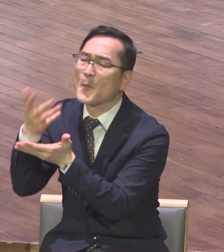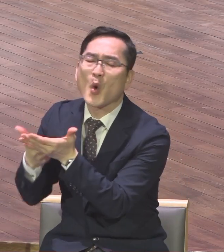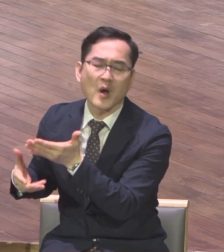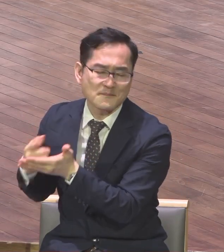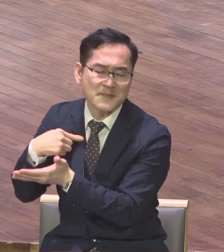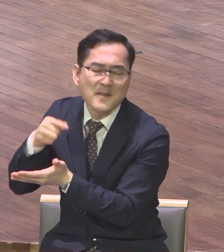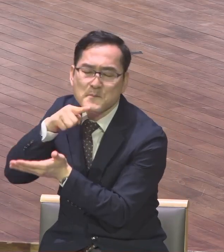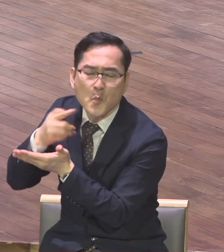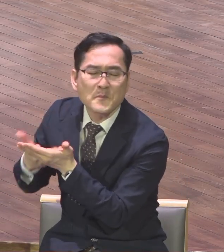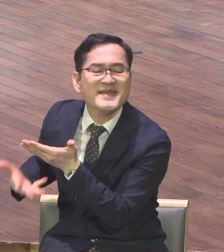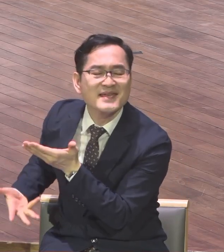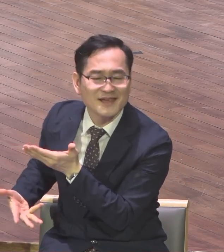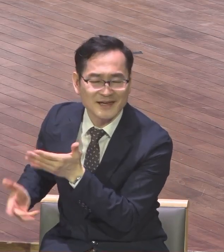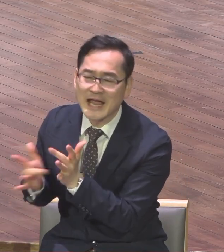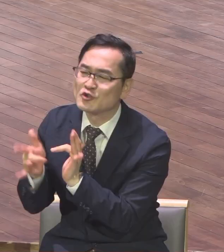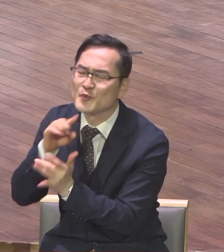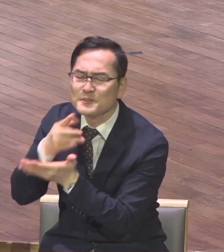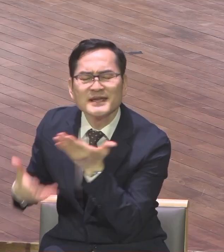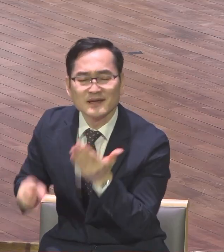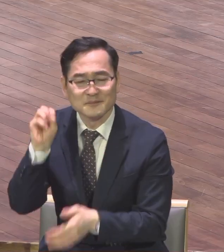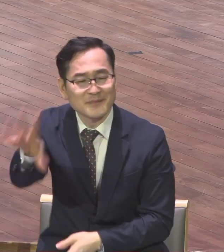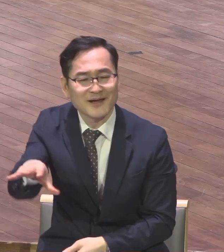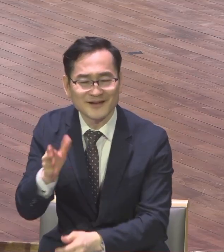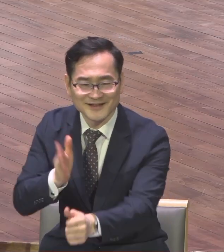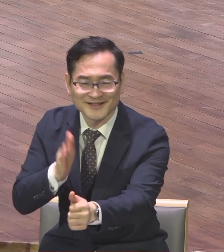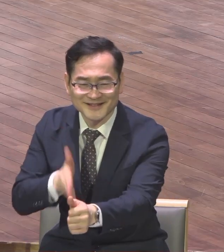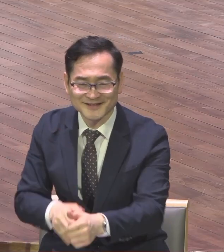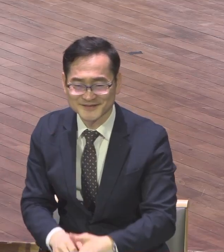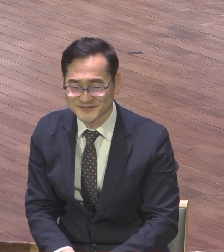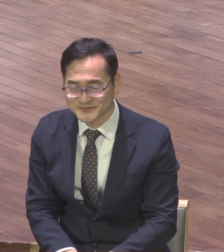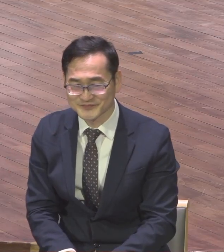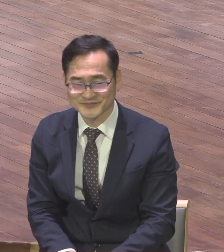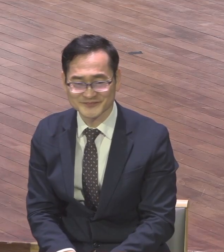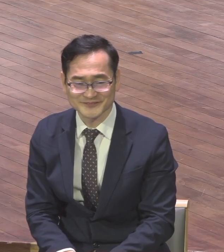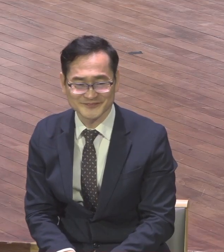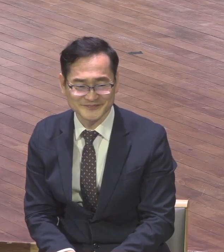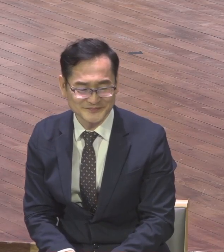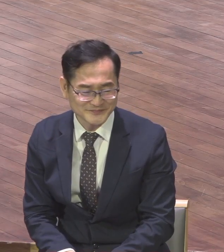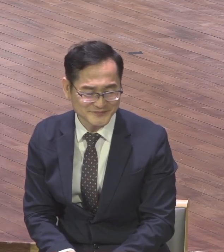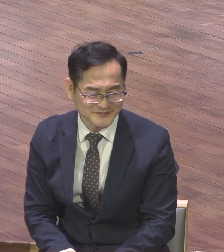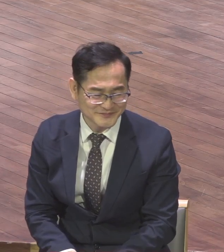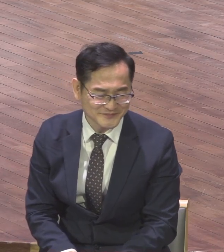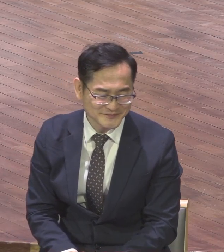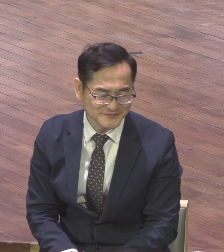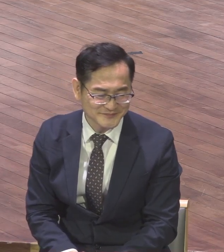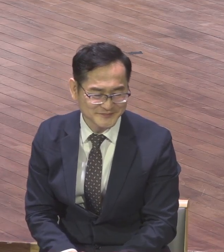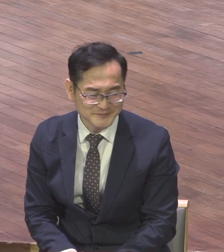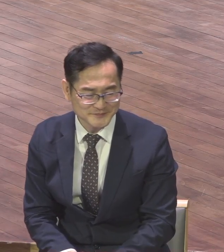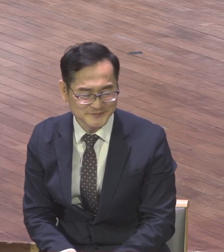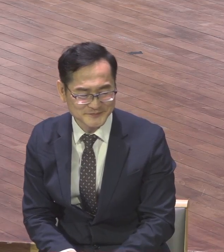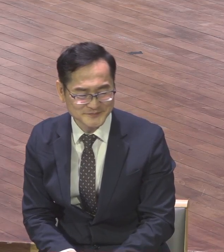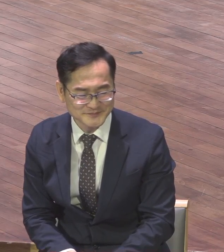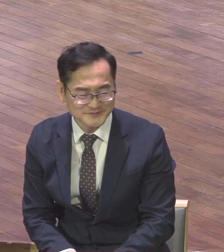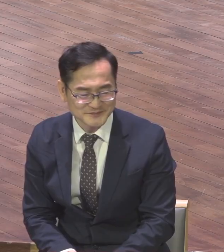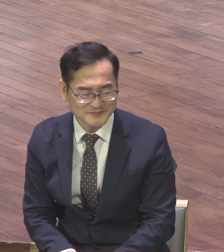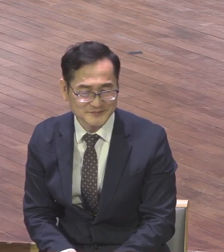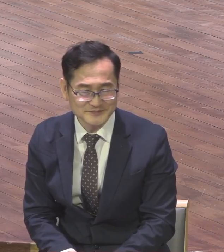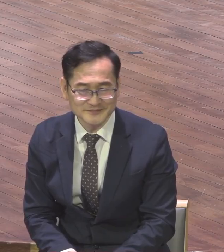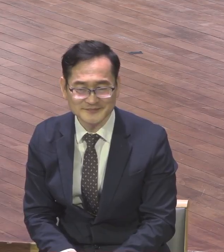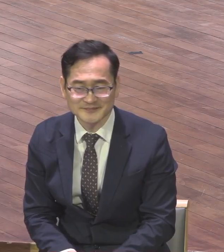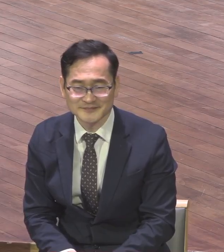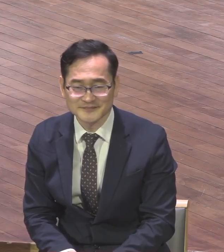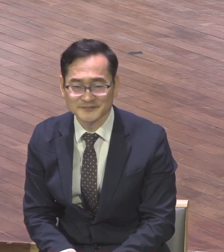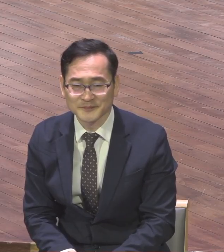띠가 무슨 띠입니까? 예수 띠다. 무슨 말띠, 개띠, 소띠가 어디 있어요? 그게 우리 조상입니까? 그 불신자들이